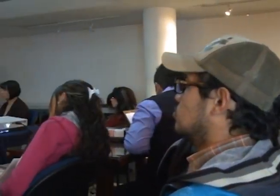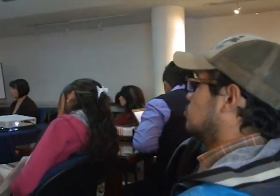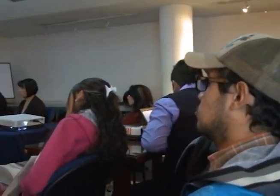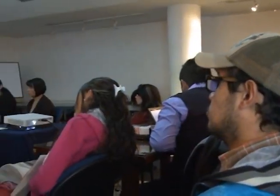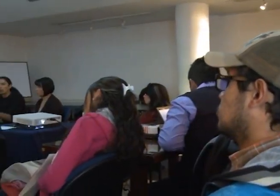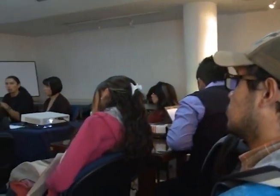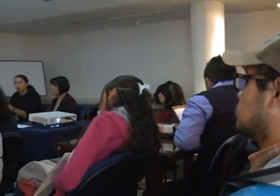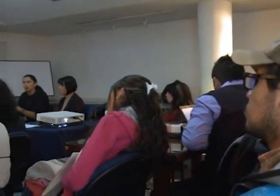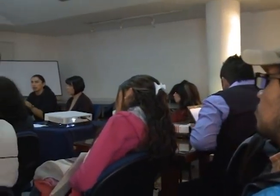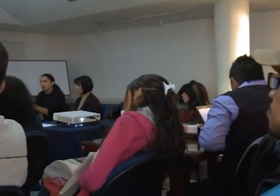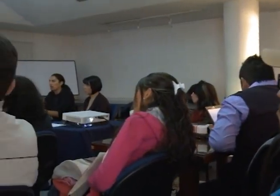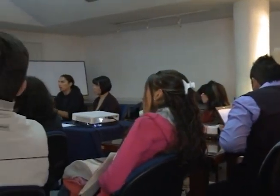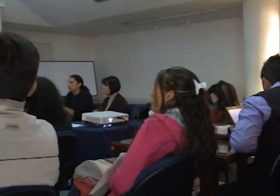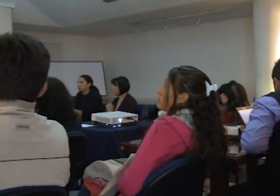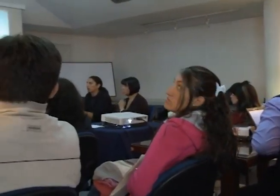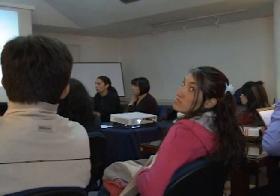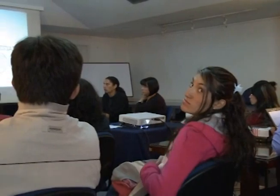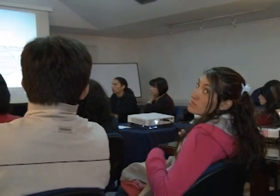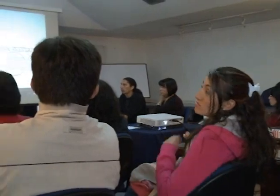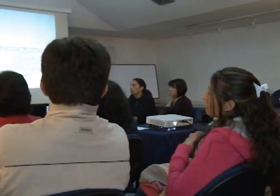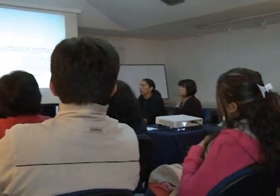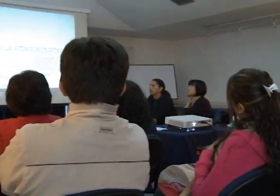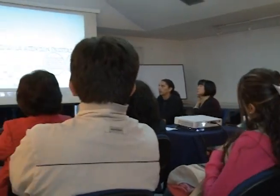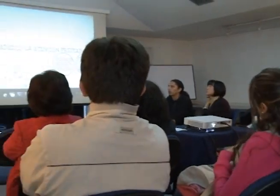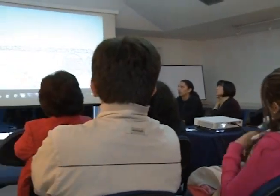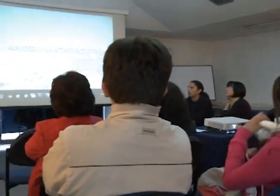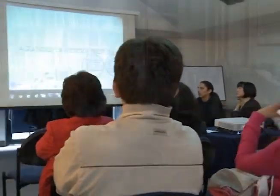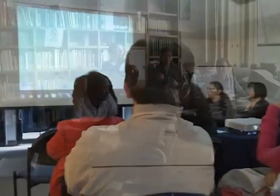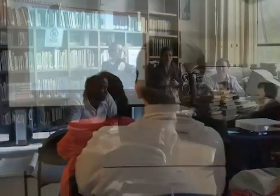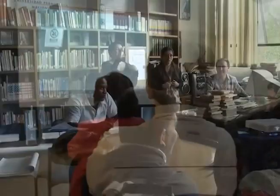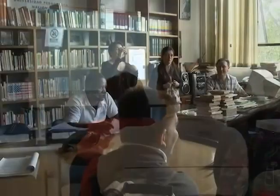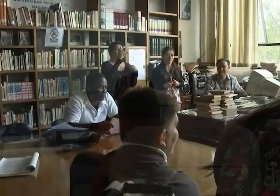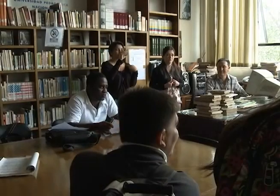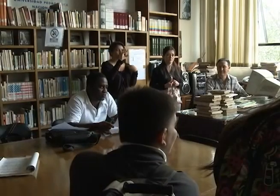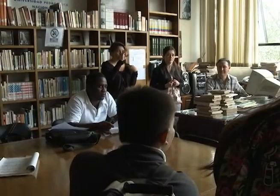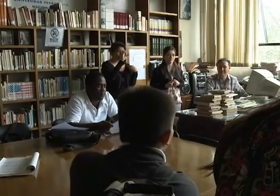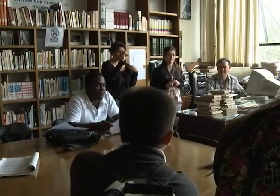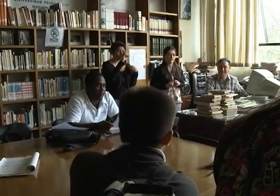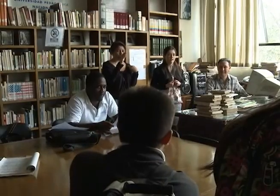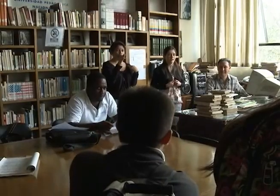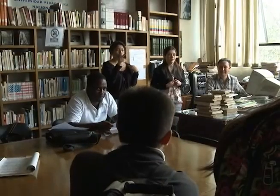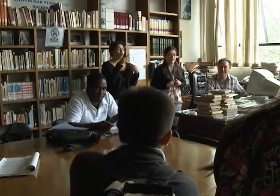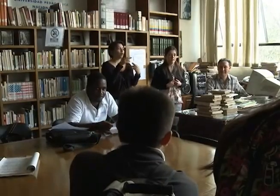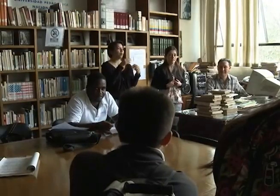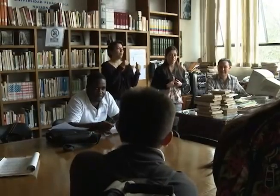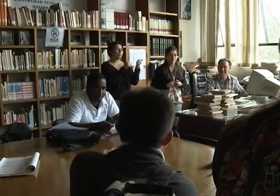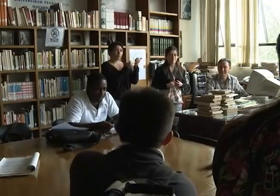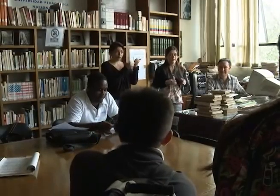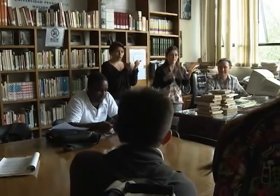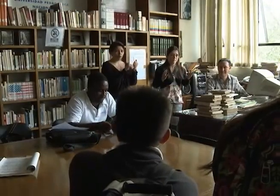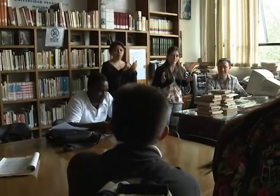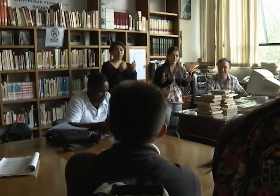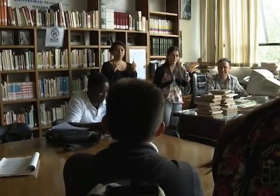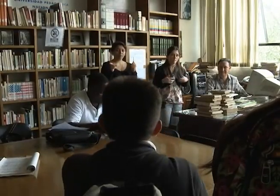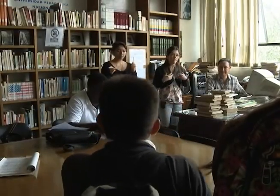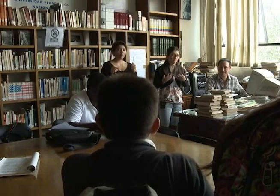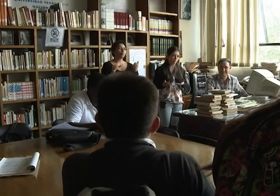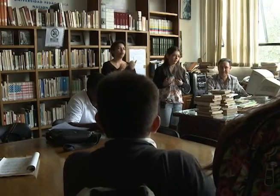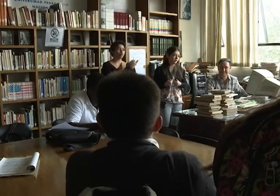dominio de las dos lenguas, o en el mejor de los casos tienen un dominio de las habilidades comunicativas básicas,